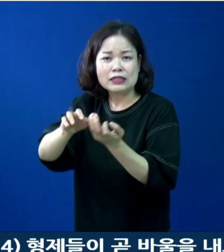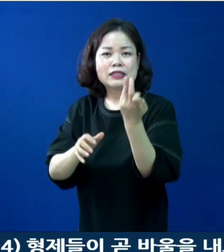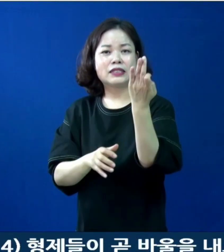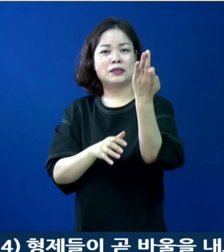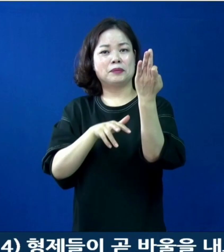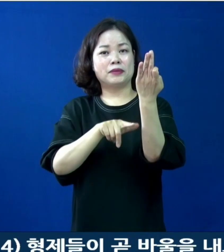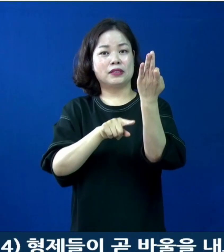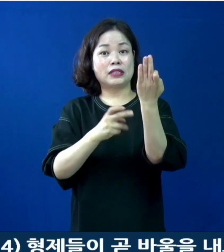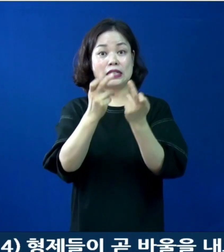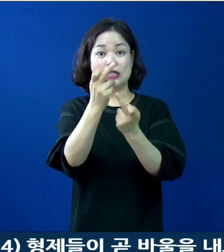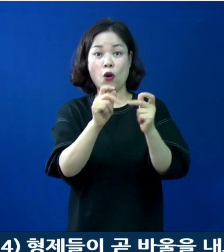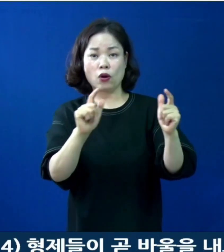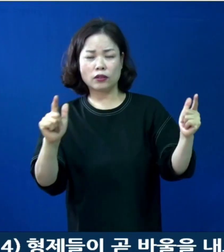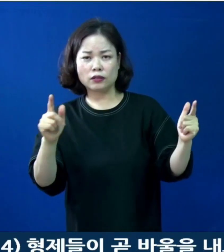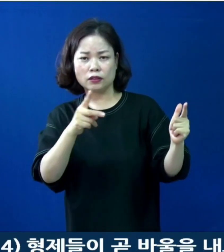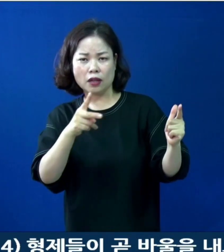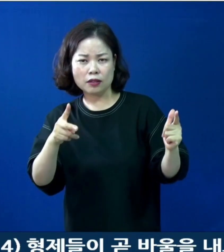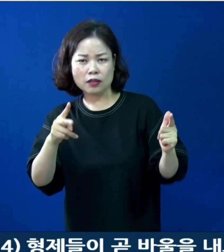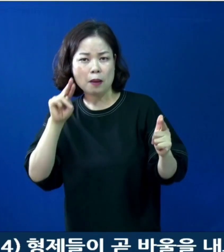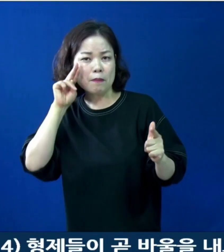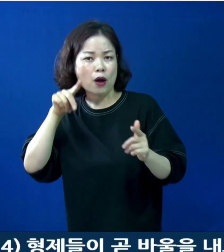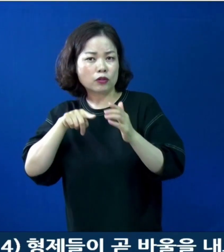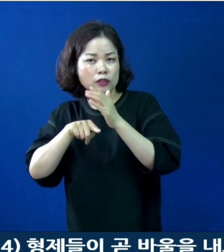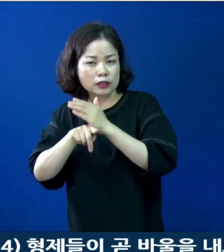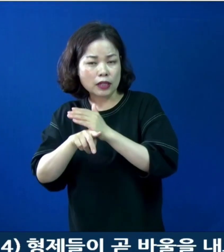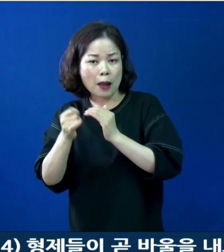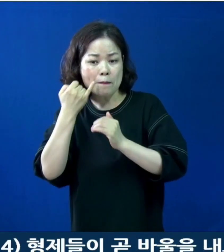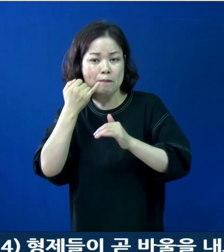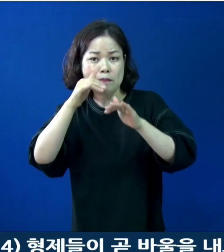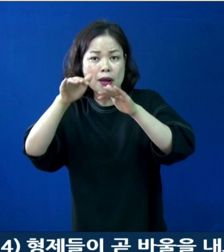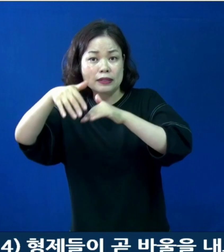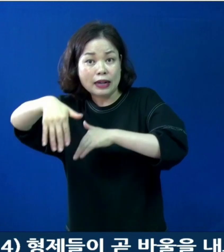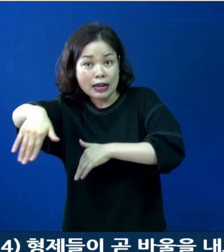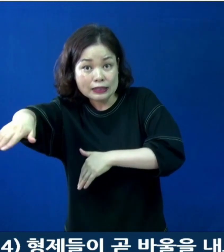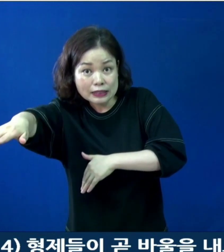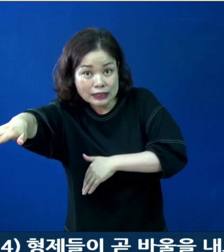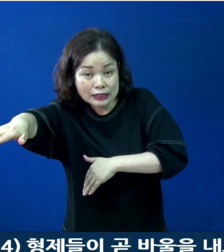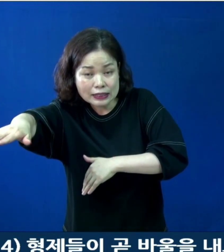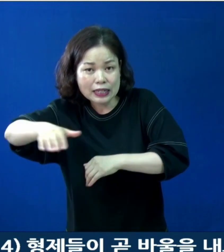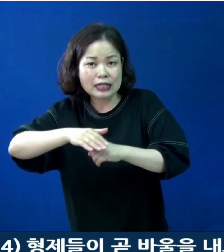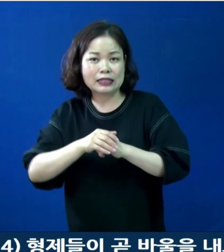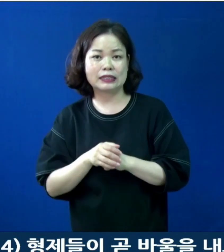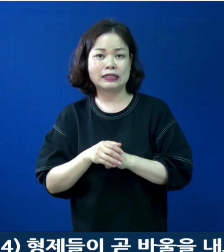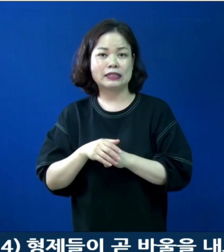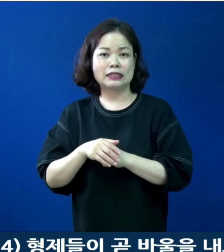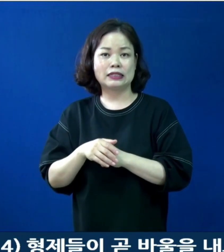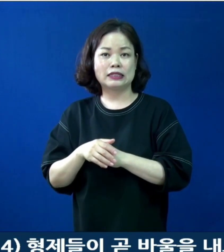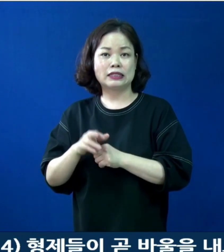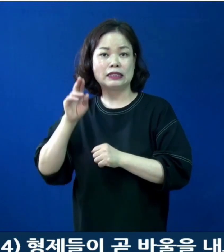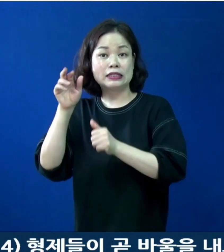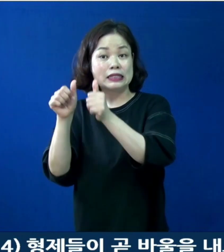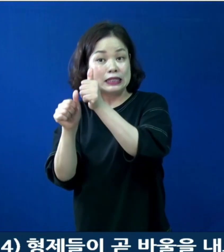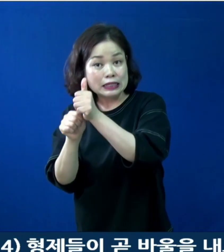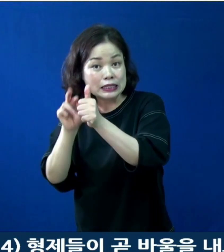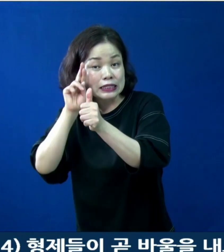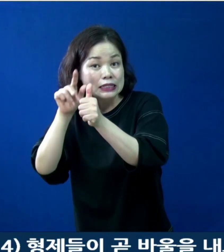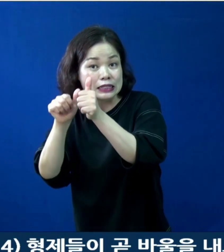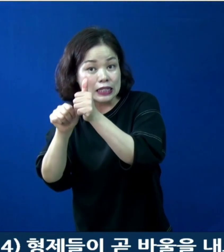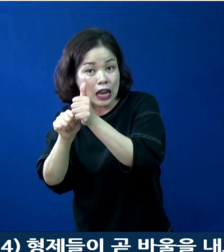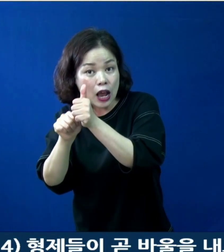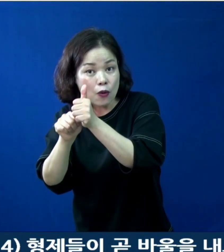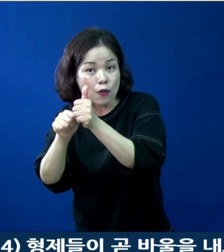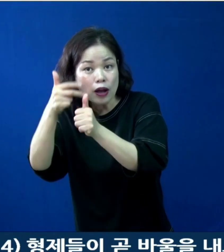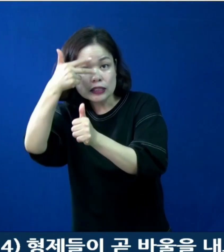14절. 형제들이 곧 바울을 보내어 바다까지 가게 하되 실라와 디모데는 어디 있어요? 아직